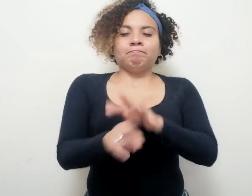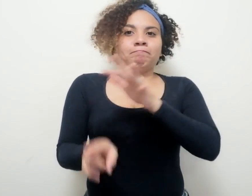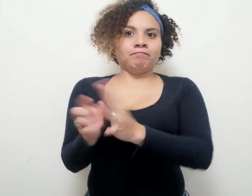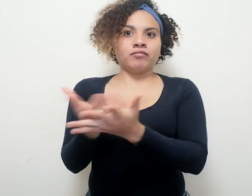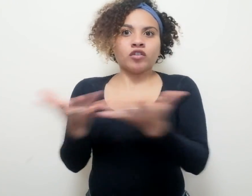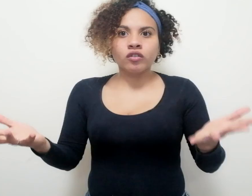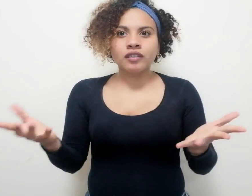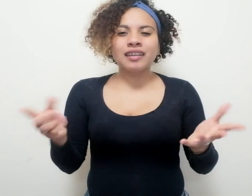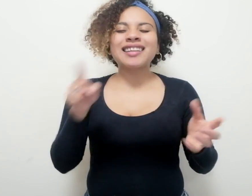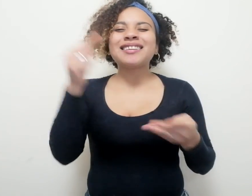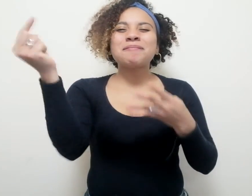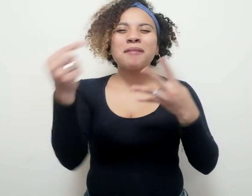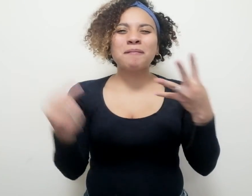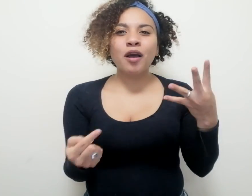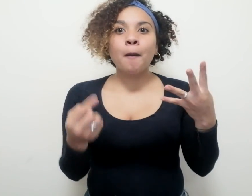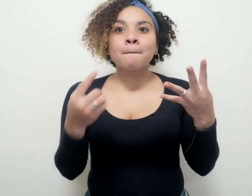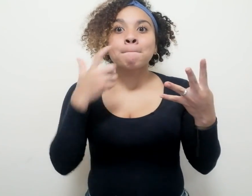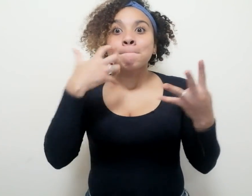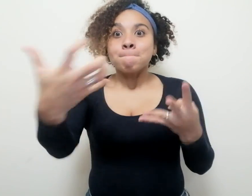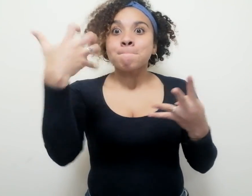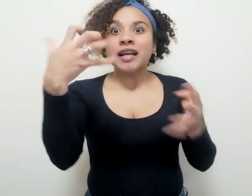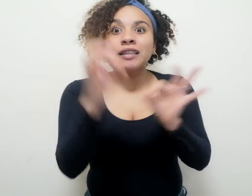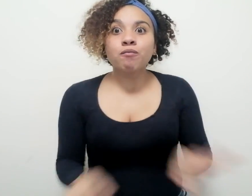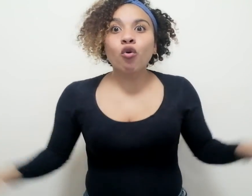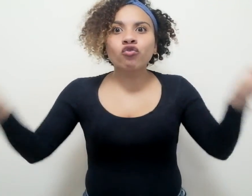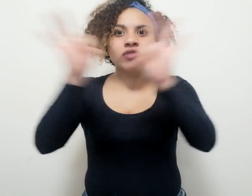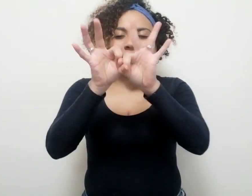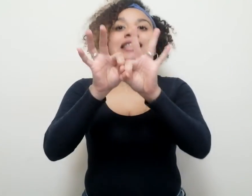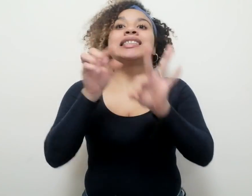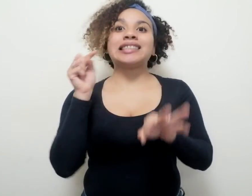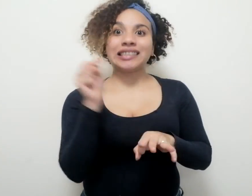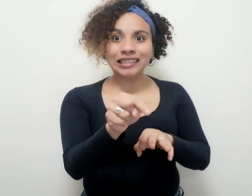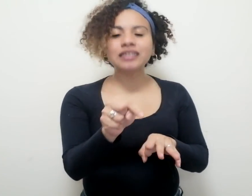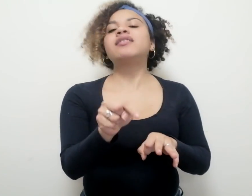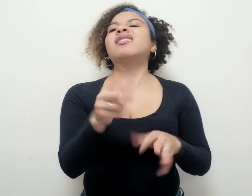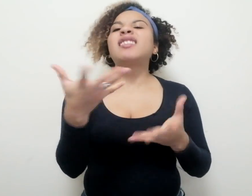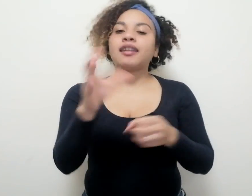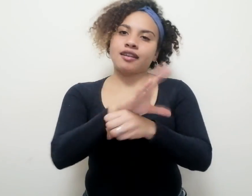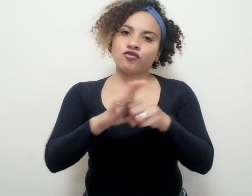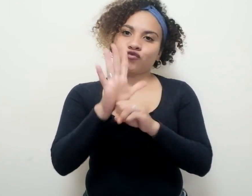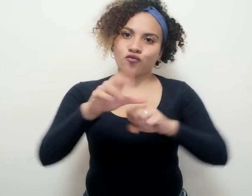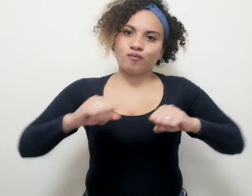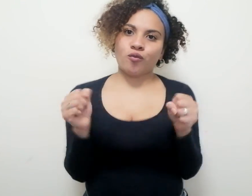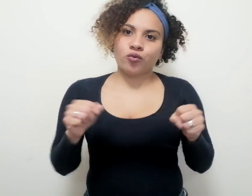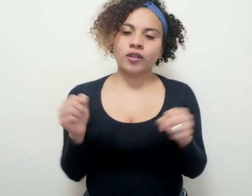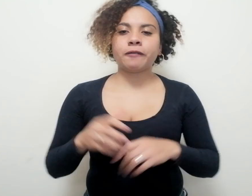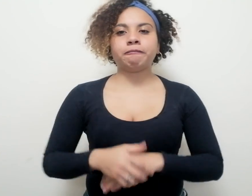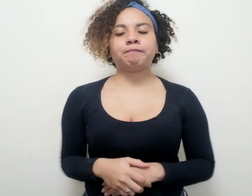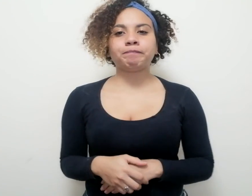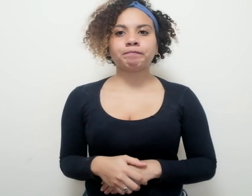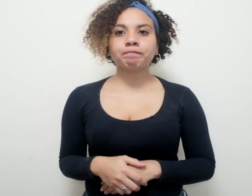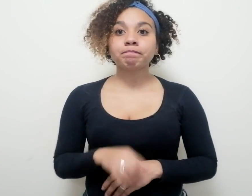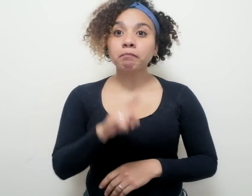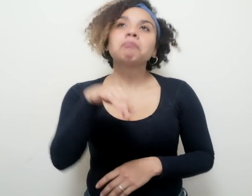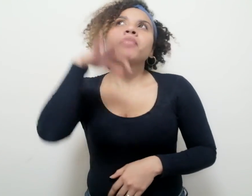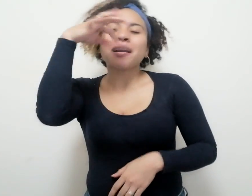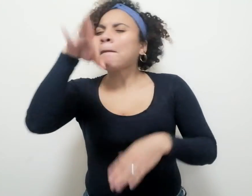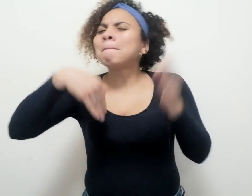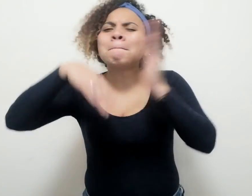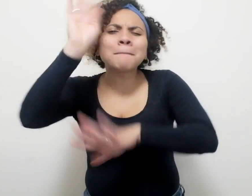cuanto a aspectos emblemáticos, sobresalientes de la ciudad. Quizá el elemento más presente en todos